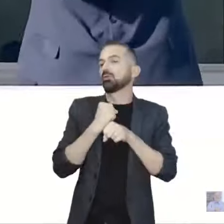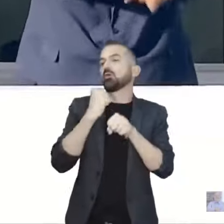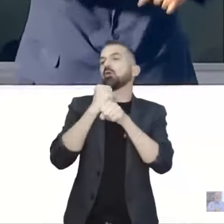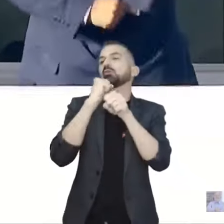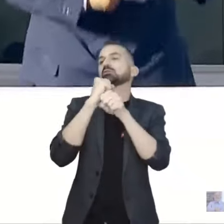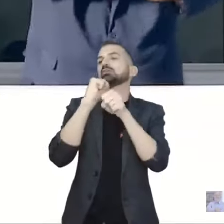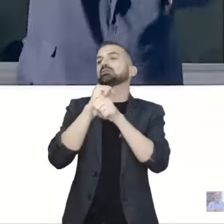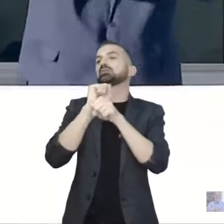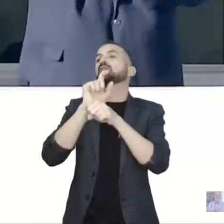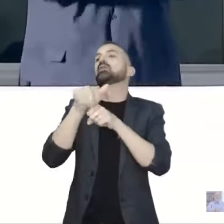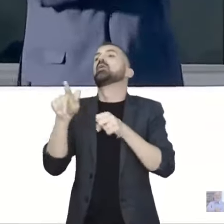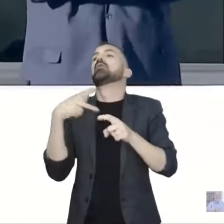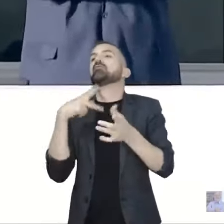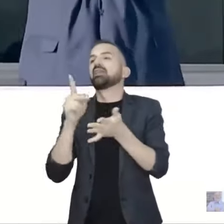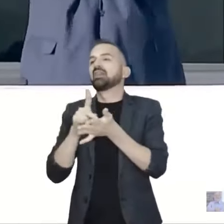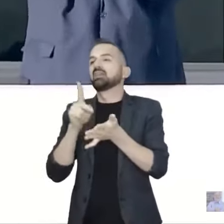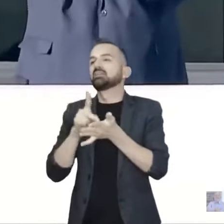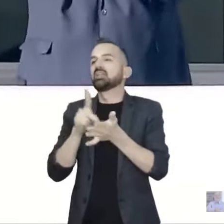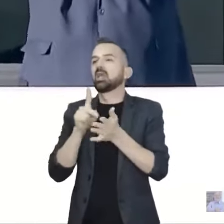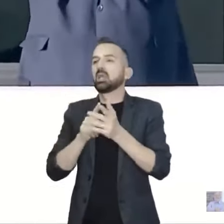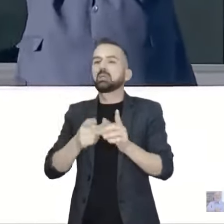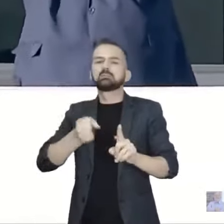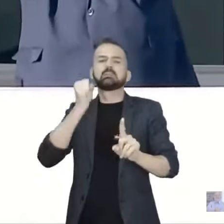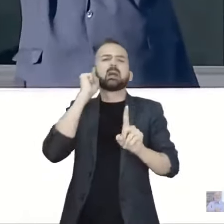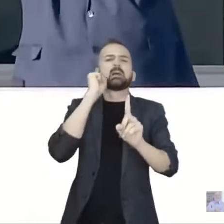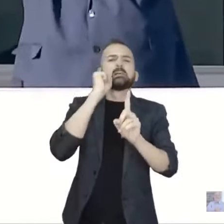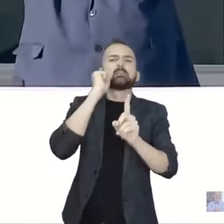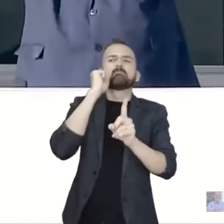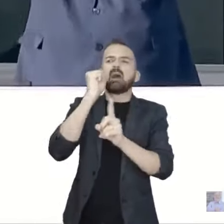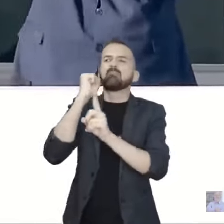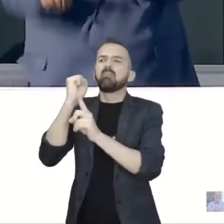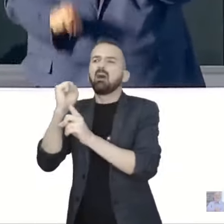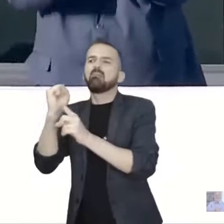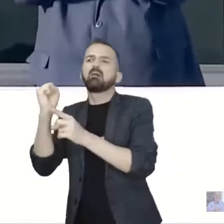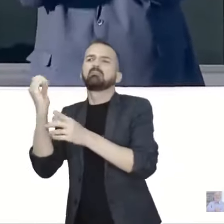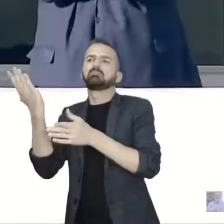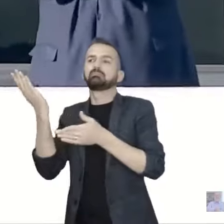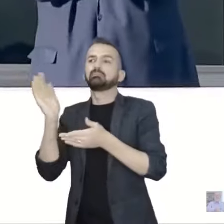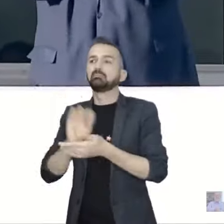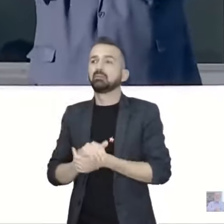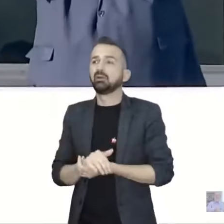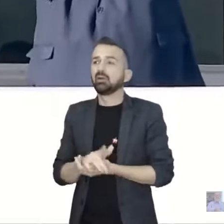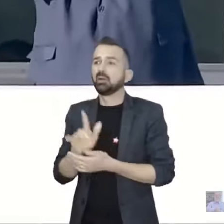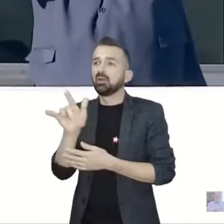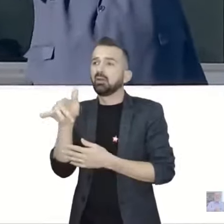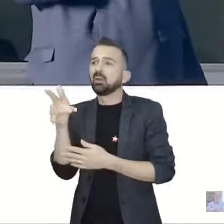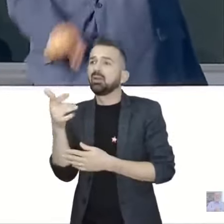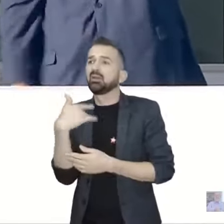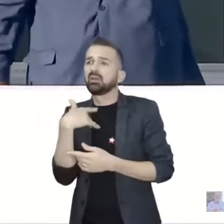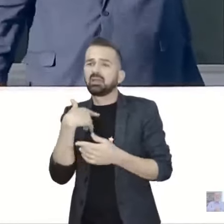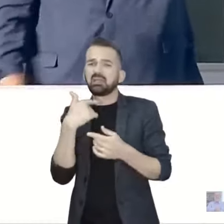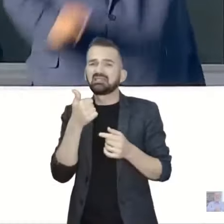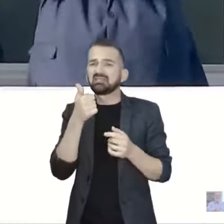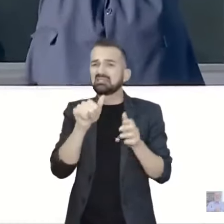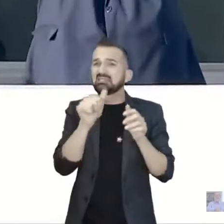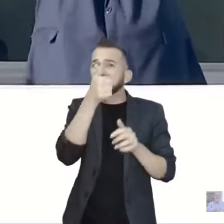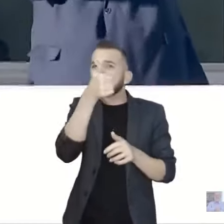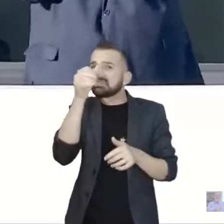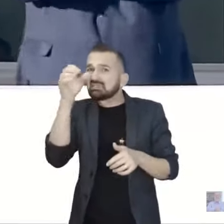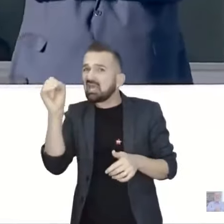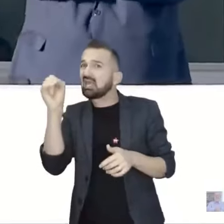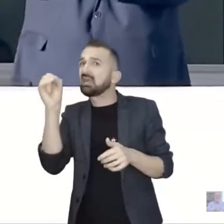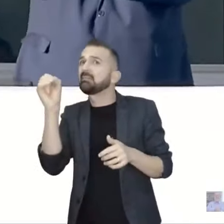genocídio. Quero citar a título de exemplo um pequeno trecho das 100 páginas deste verdadeiro relatório do